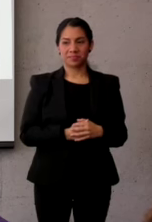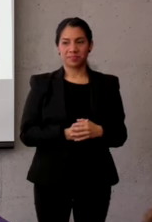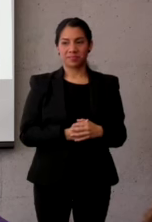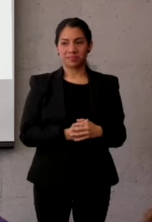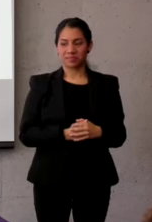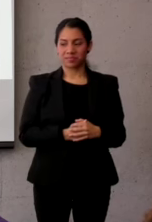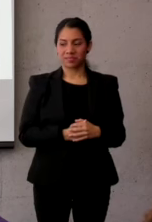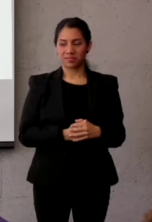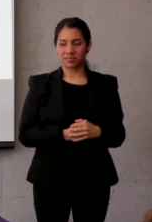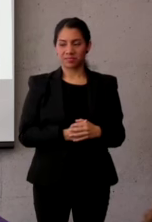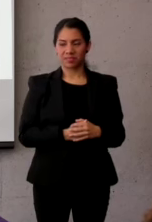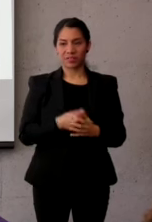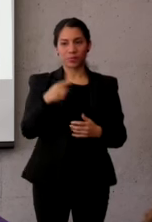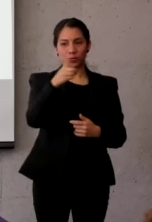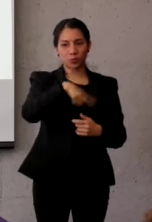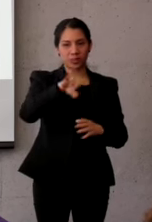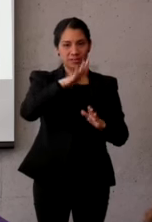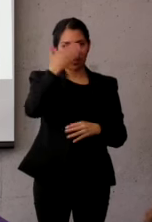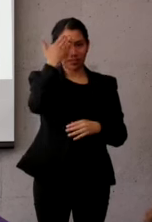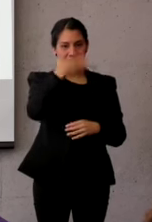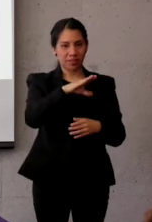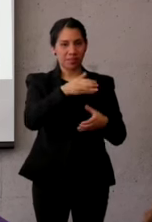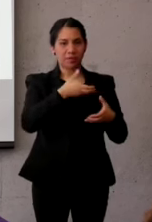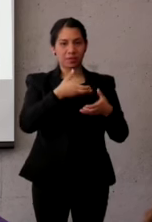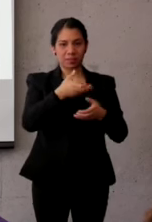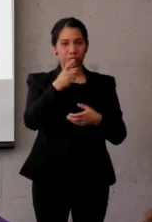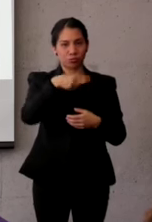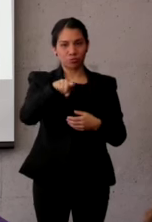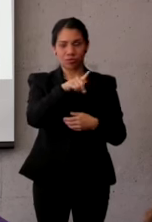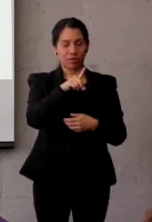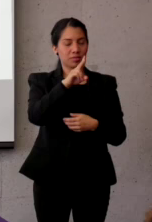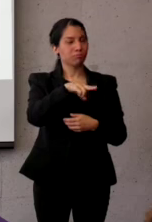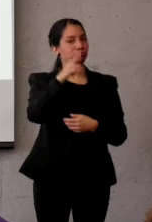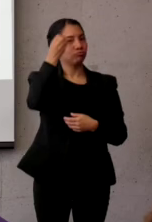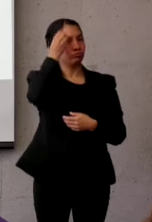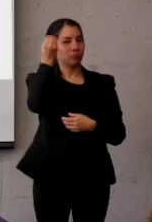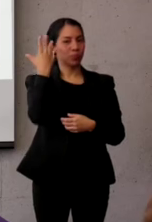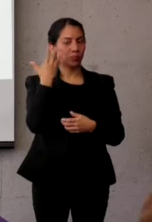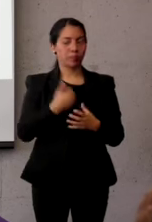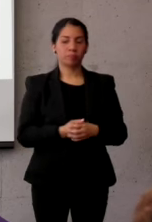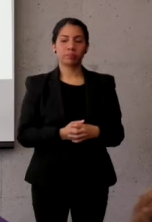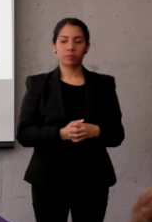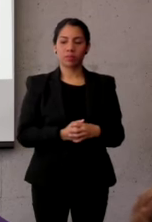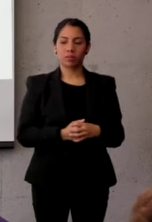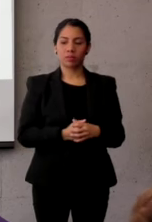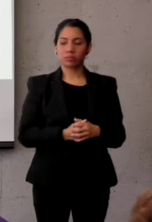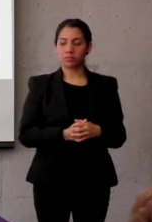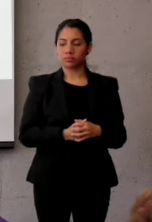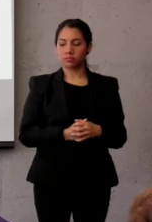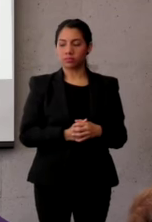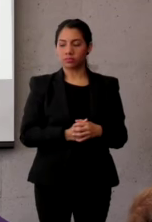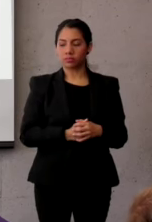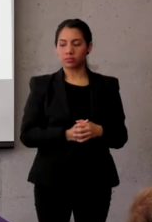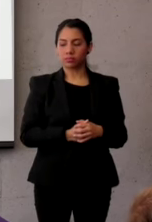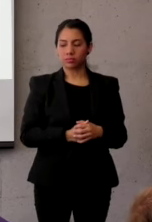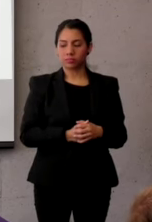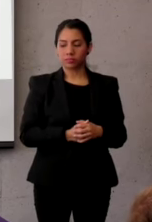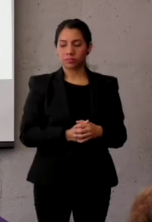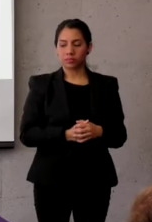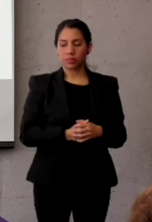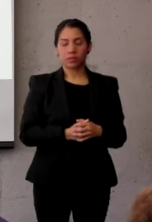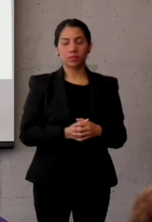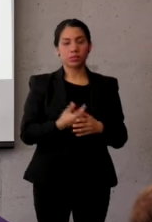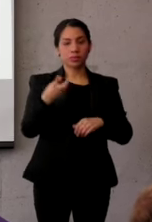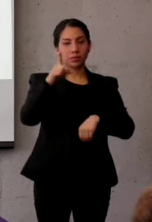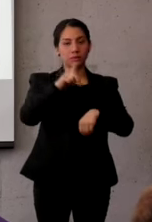camino, no se lo pierdan. No nada más por el motivo de del convenio que estamos